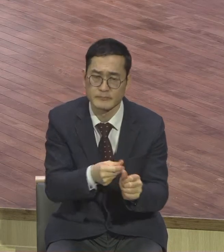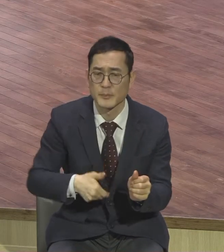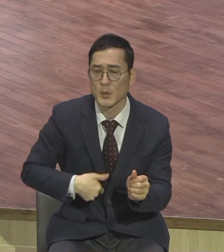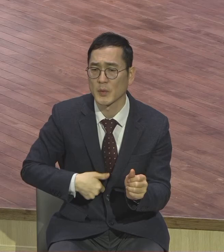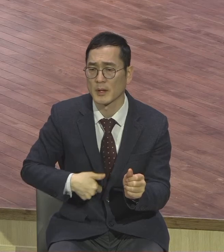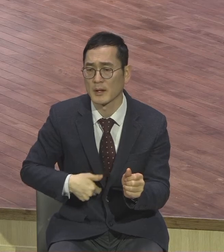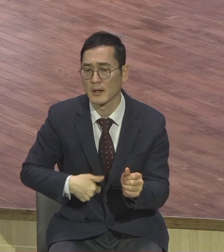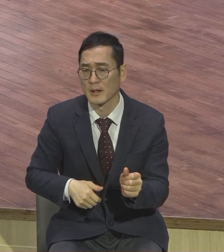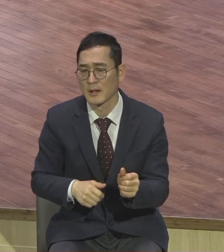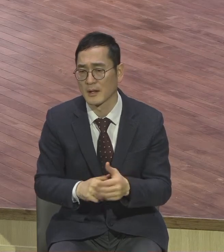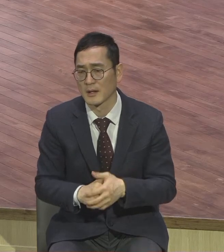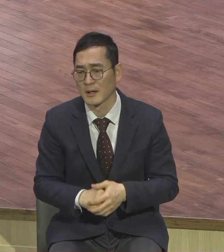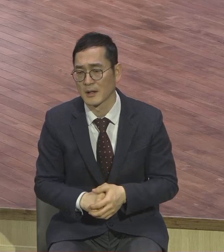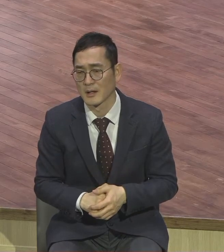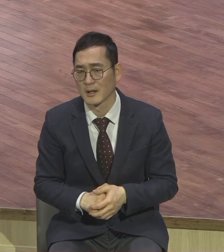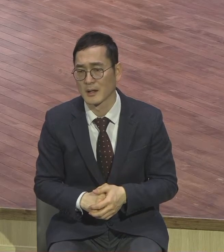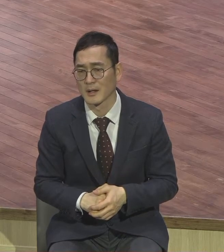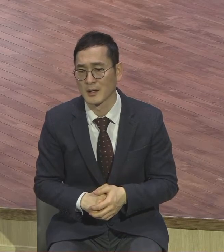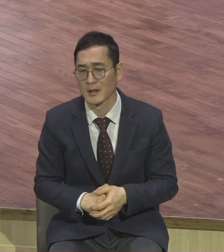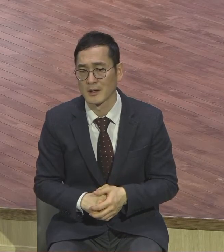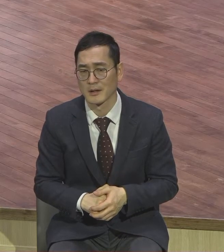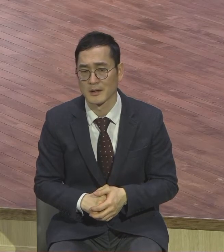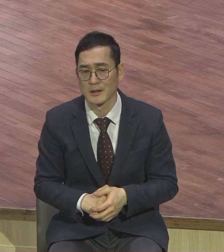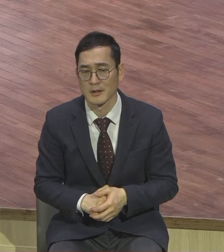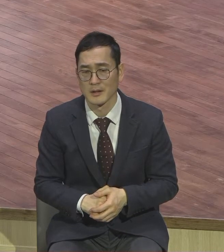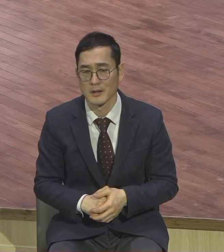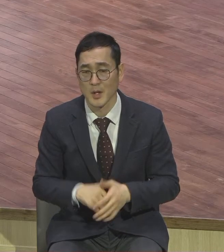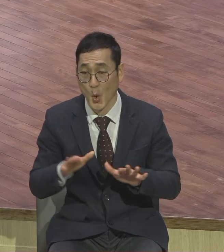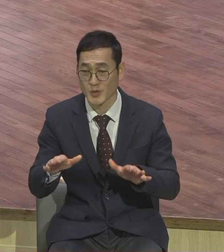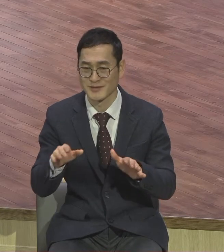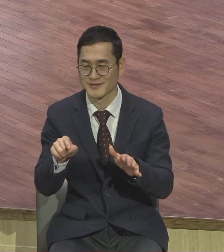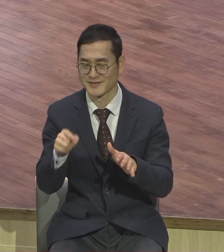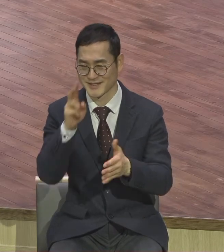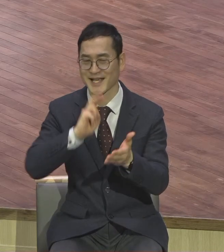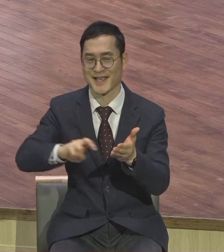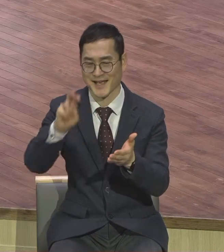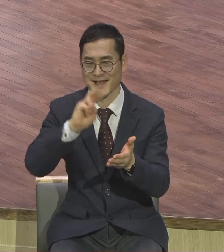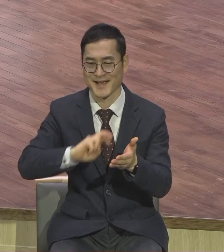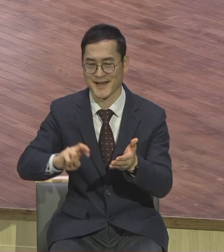오늘 뭐 불신자 영혼을 위해서 목숨 바치겠다 그 찬양이잖아요.